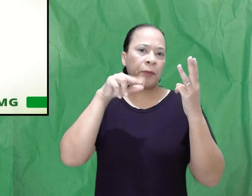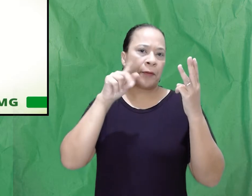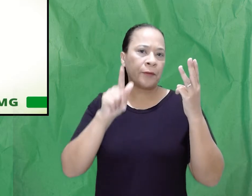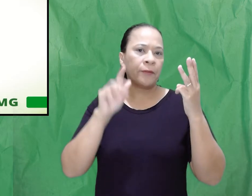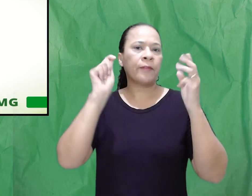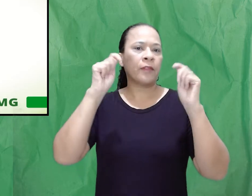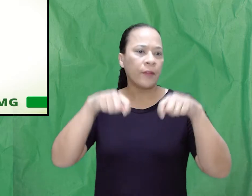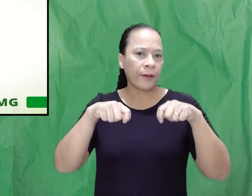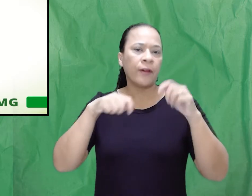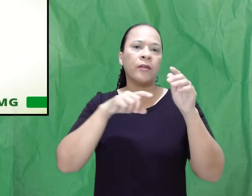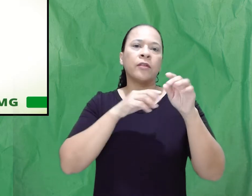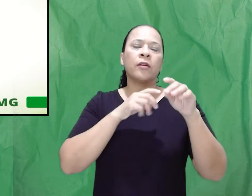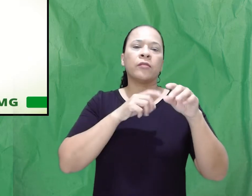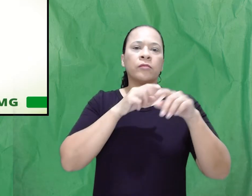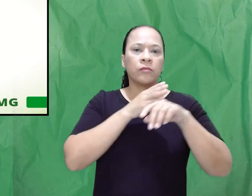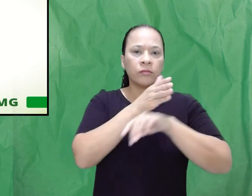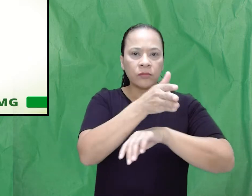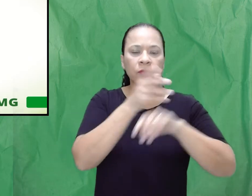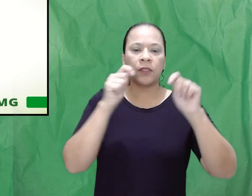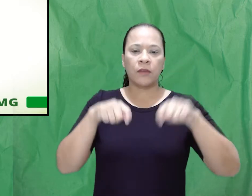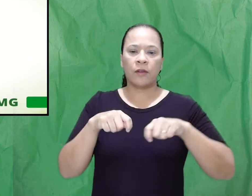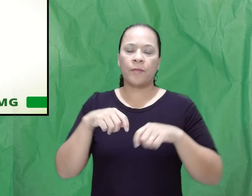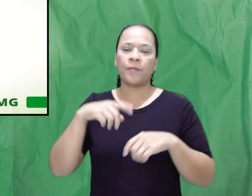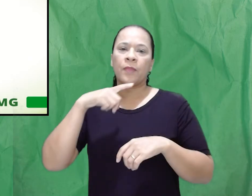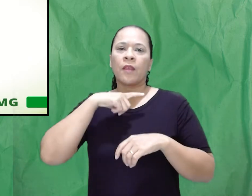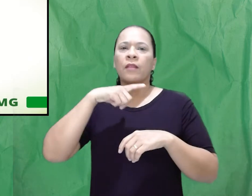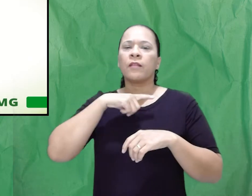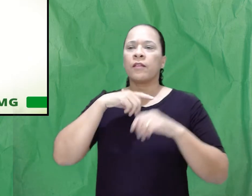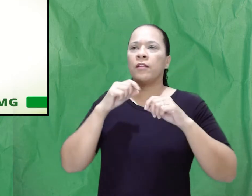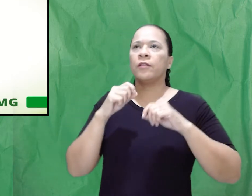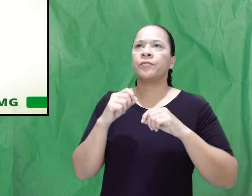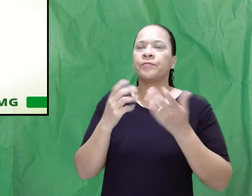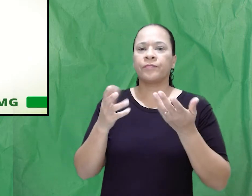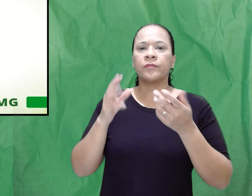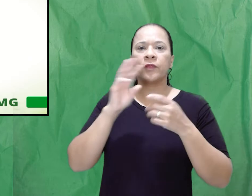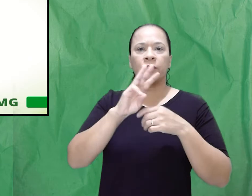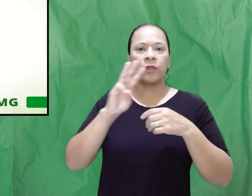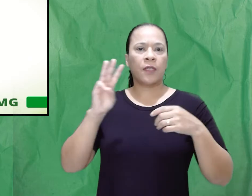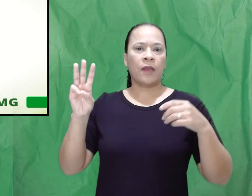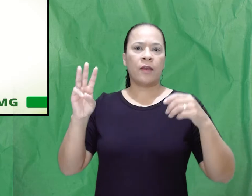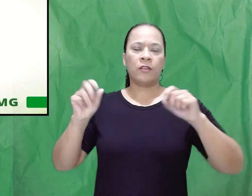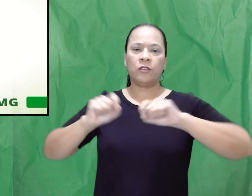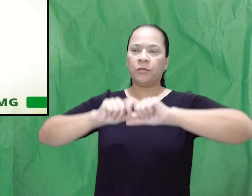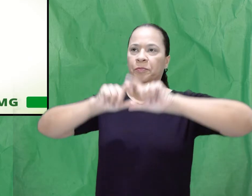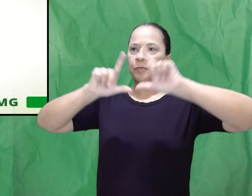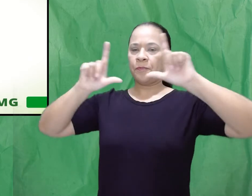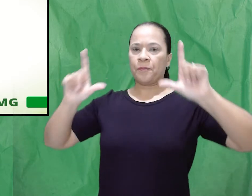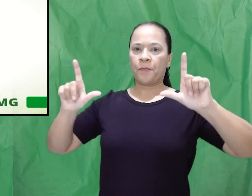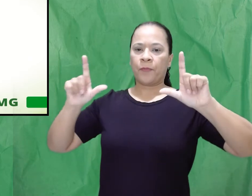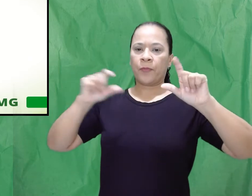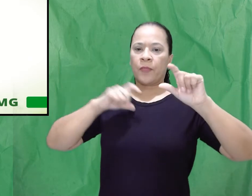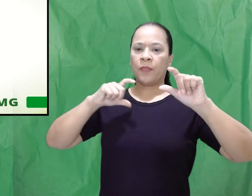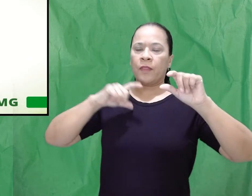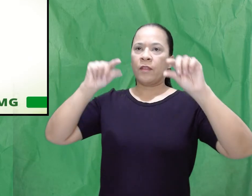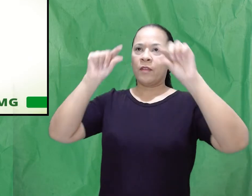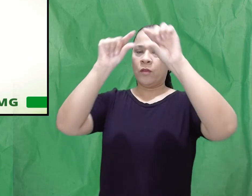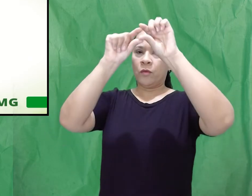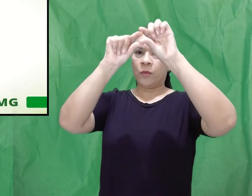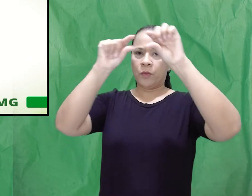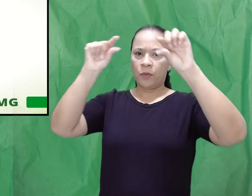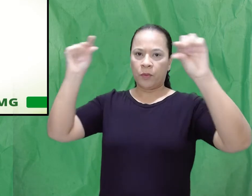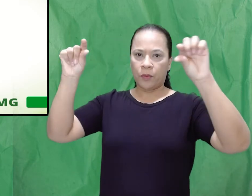site, em inglês aqui header. Eu tenho sempre normalmente um menu de navegação, um menu onde tem sobre, início,